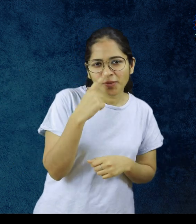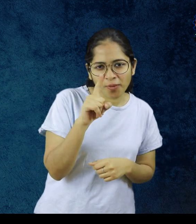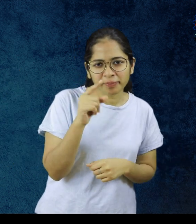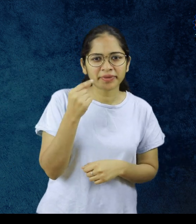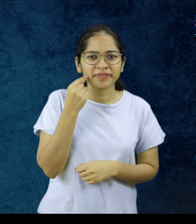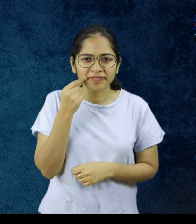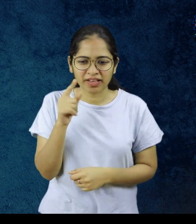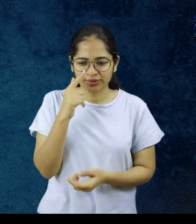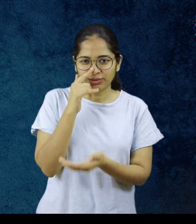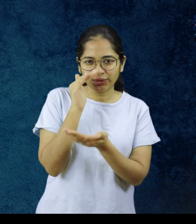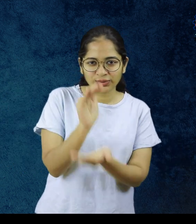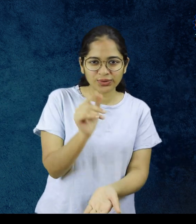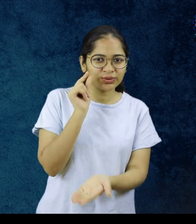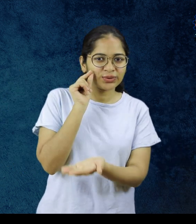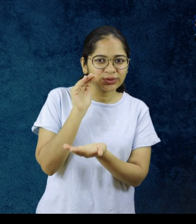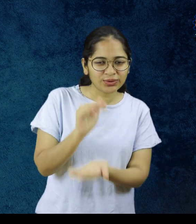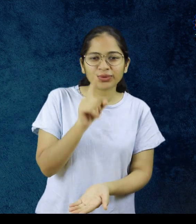परिवार में मम्मी पापा बेटा